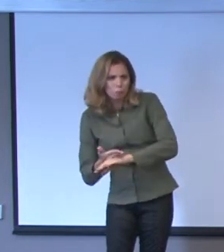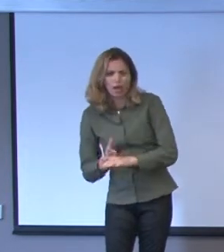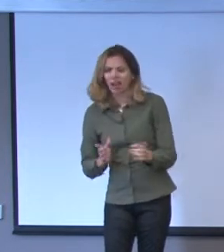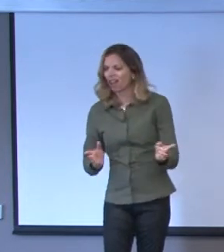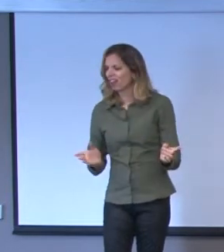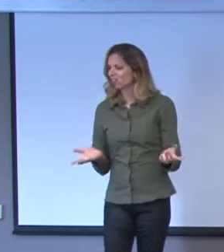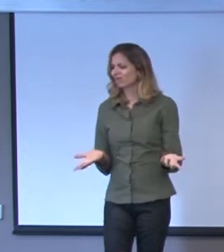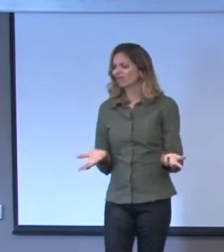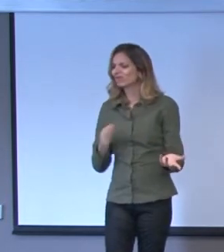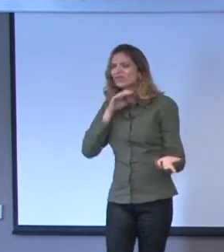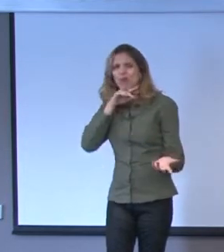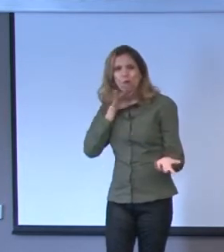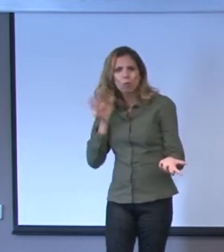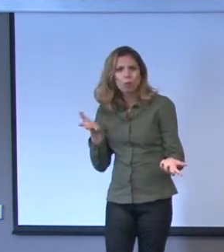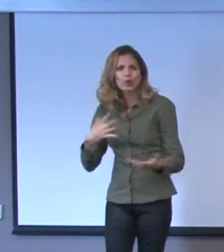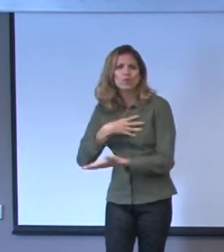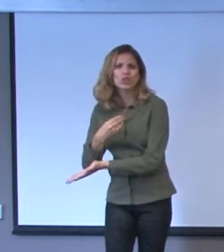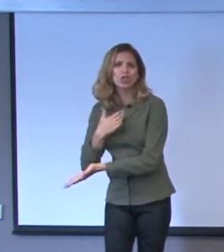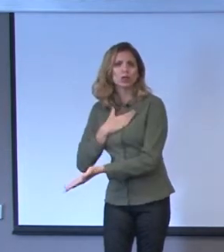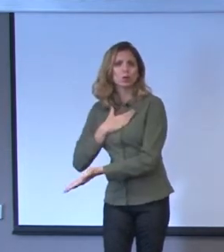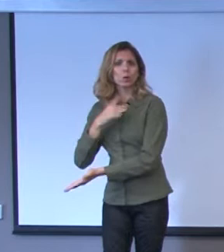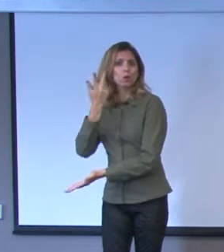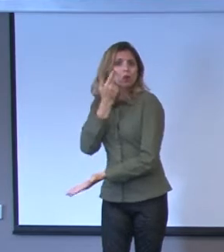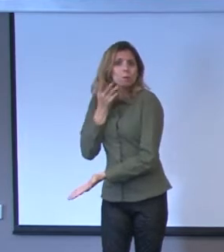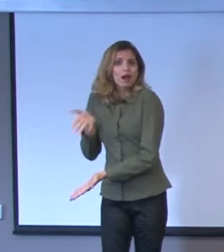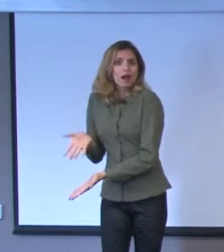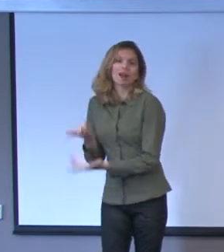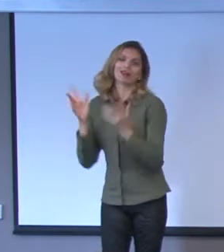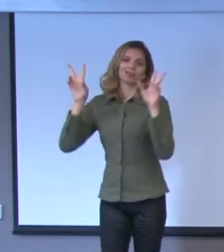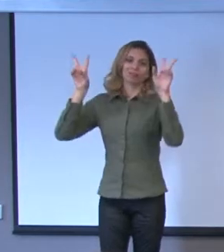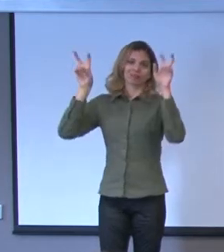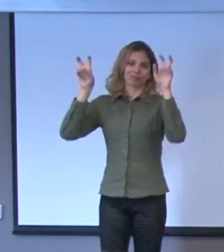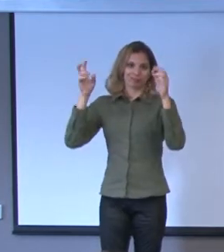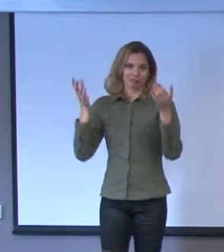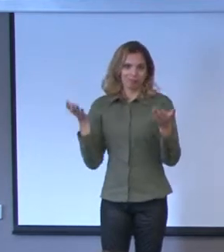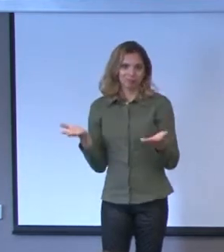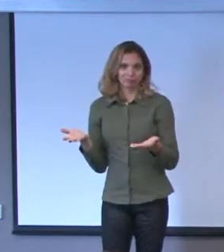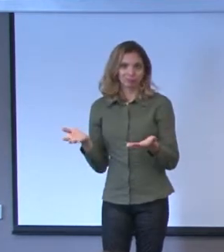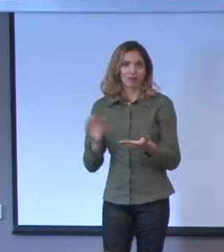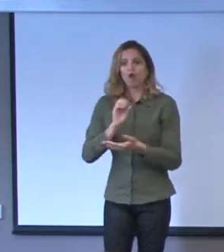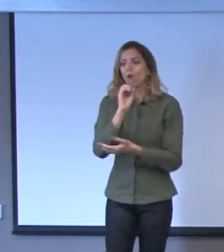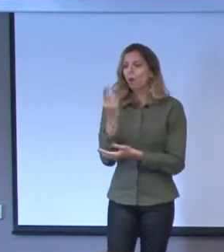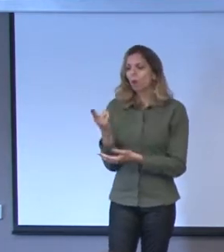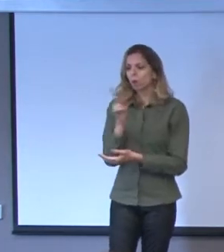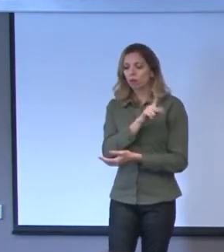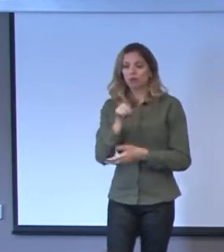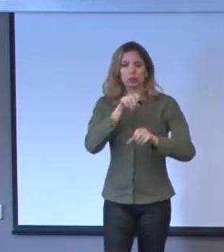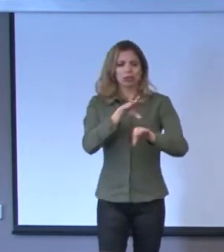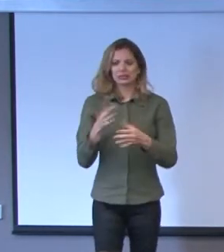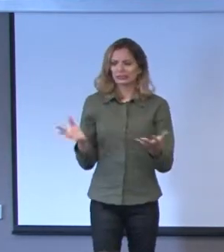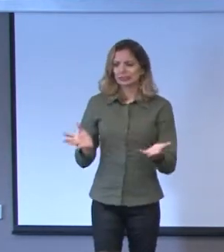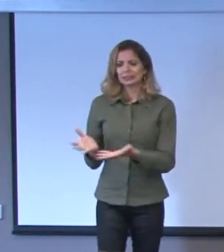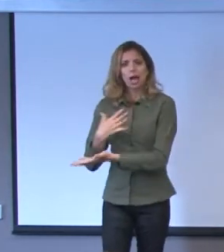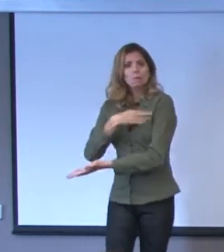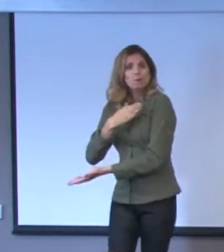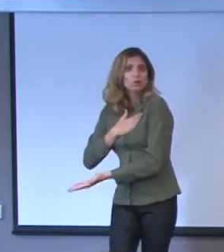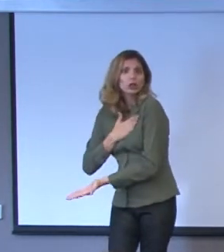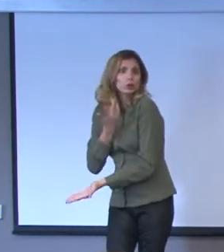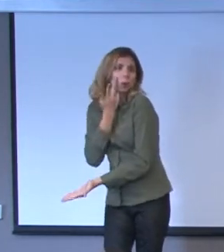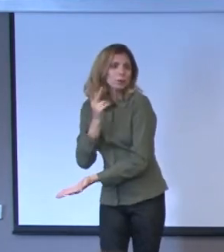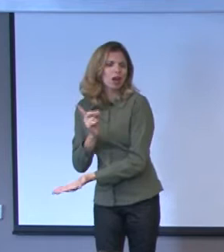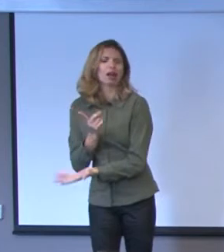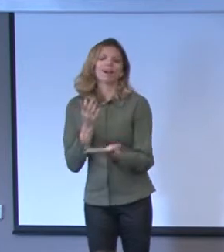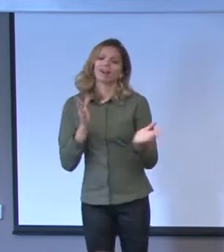com que o professor vai ter que atuar, ou que, enfim, o professor assistente vai ter que atuar em sala? Mas todas essas